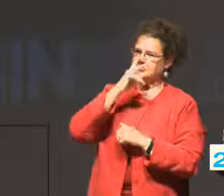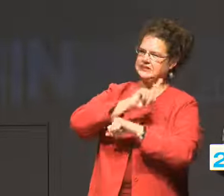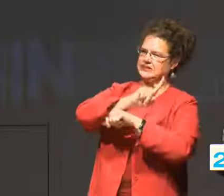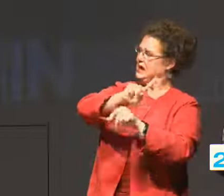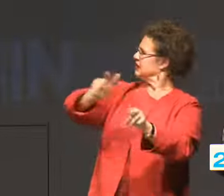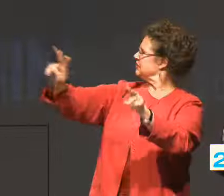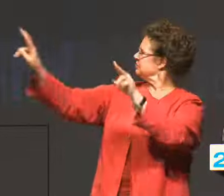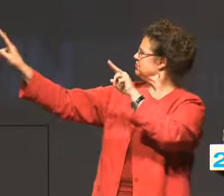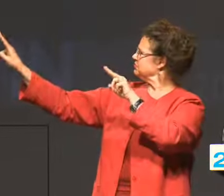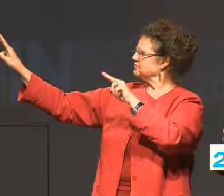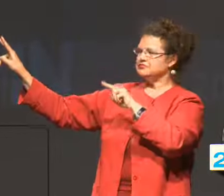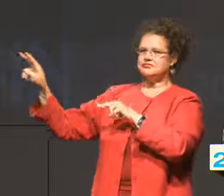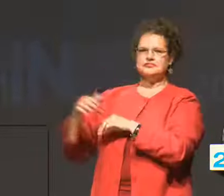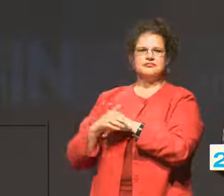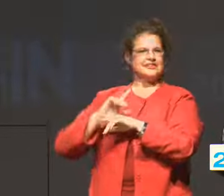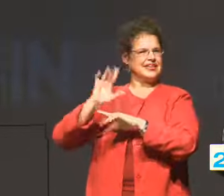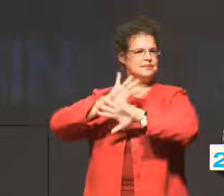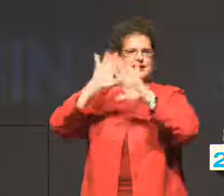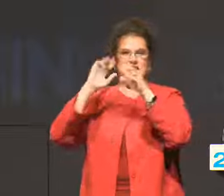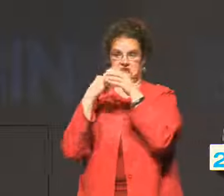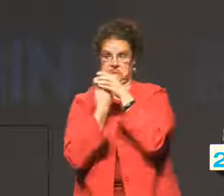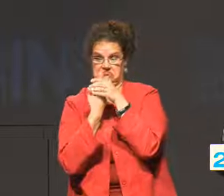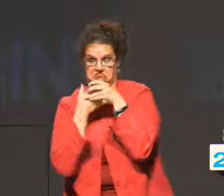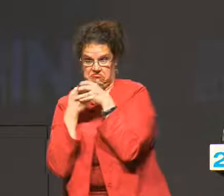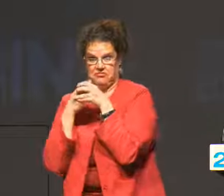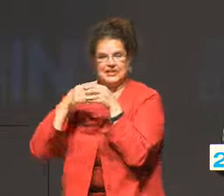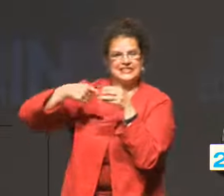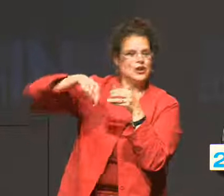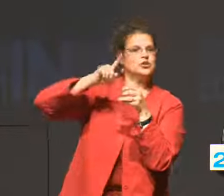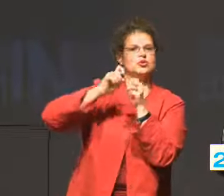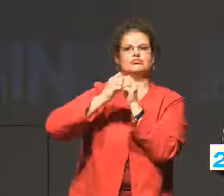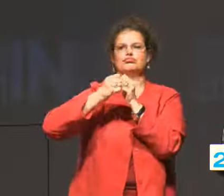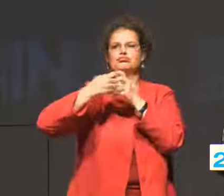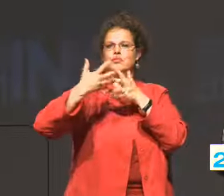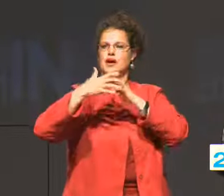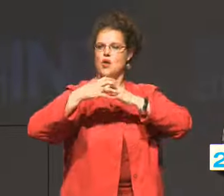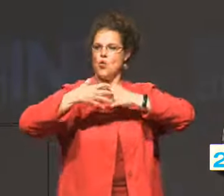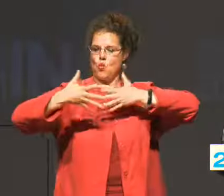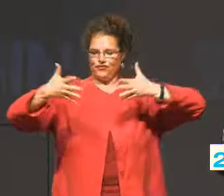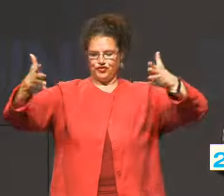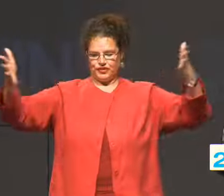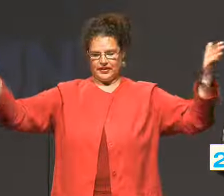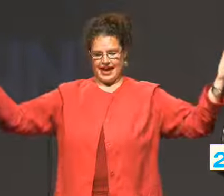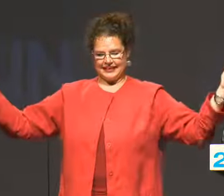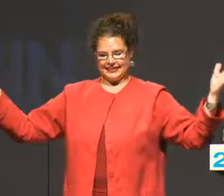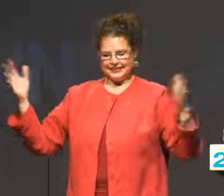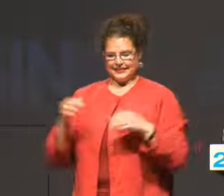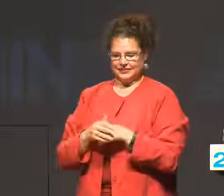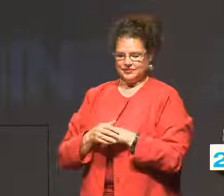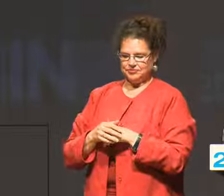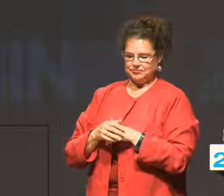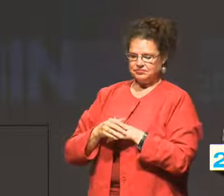wie kam es so weit, wie hat das stattgefunden, dass wir neu von der Inklusion auch sprechen?